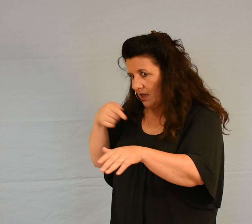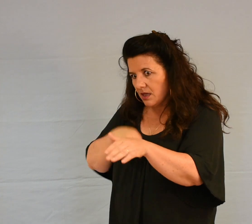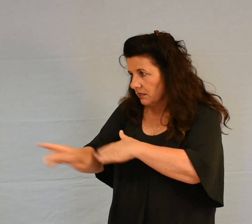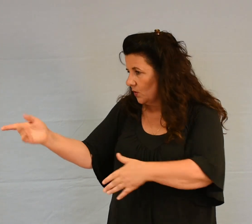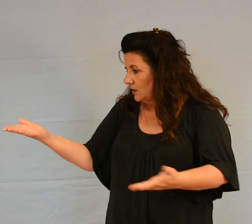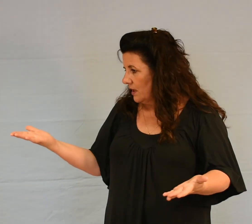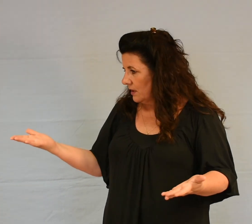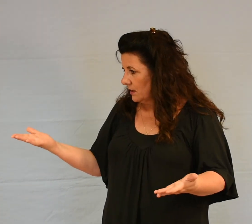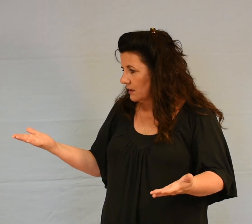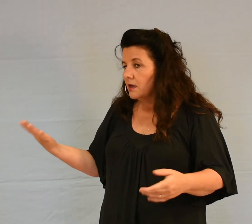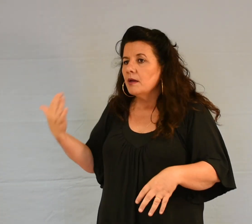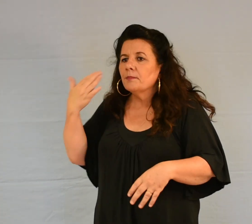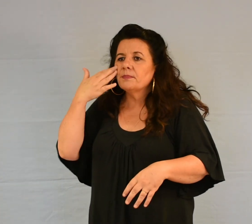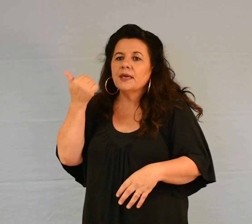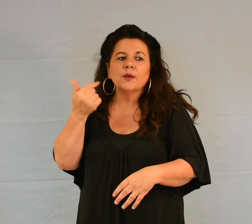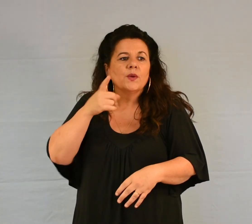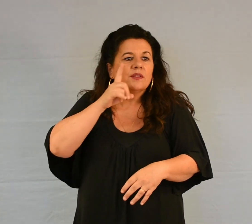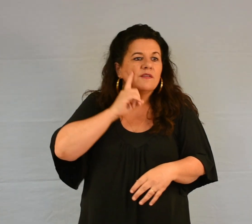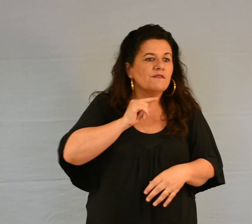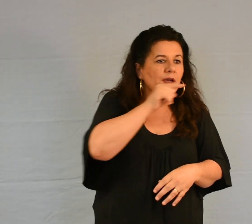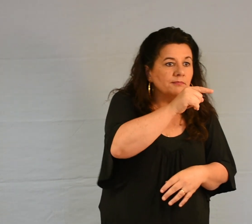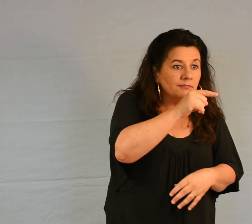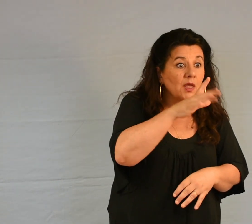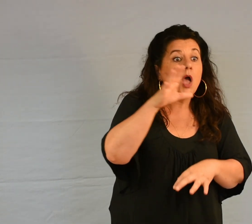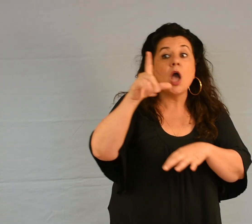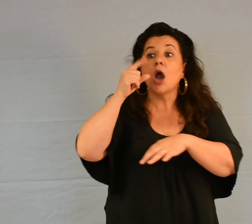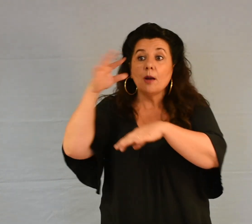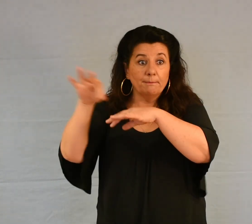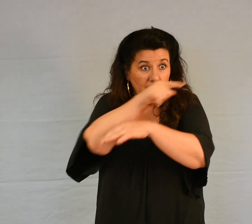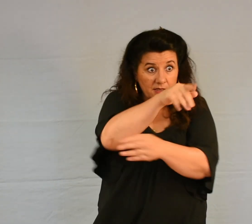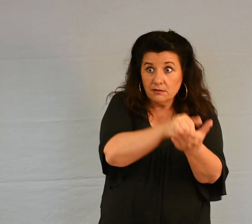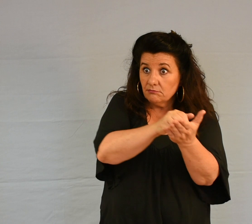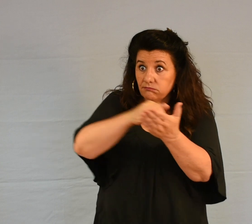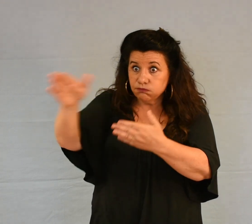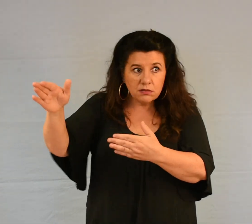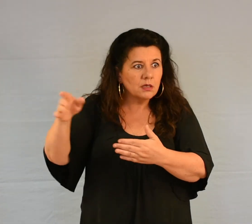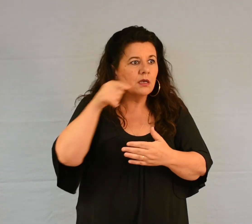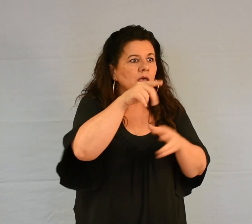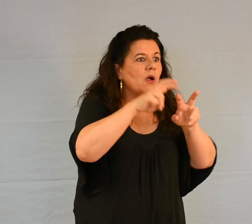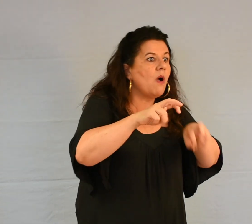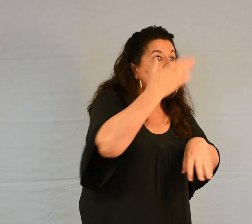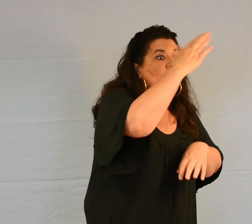Si une femme qui a renvoyé son mari en épouse un autre, elle devient